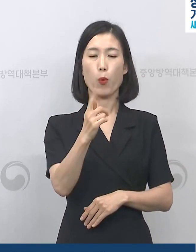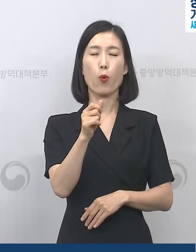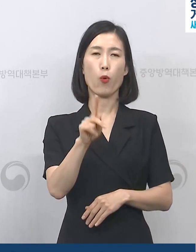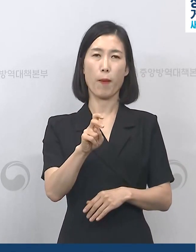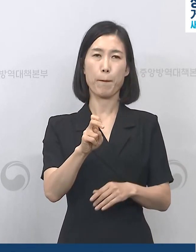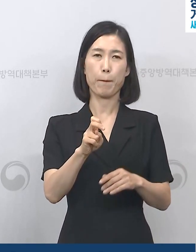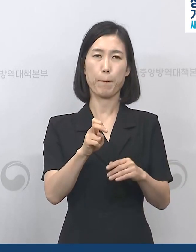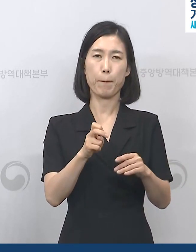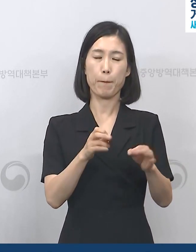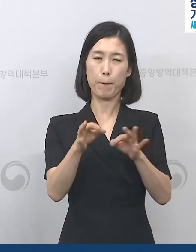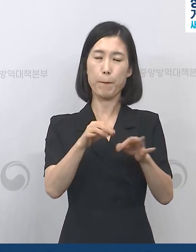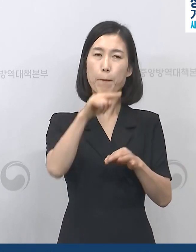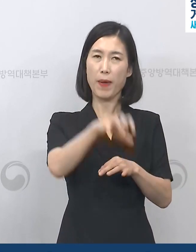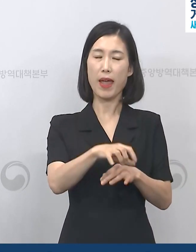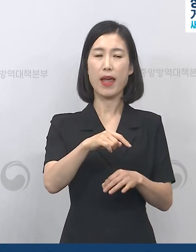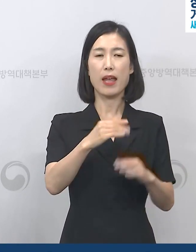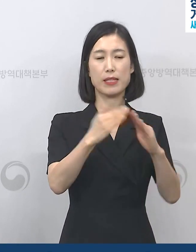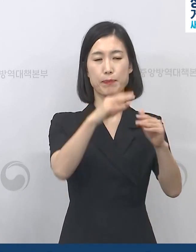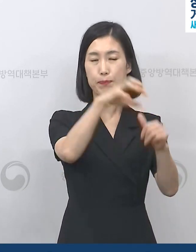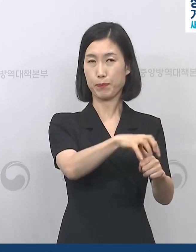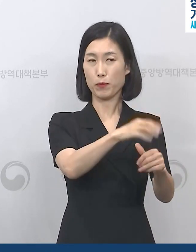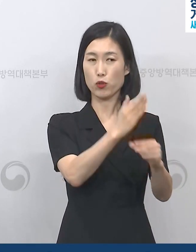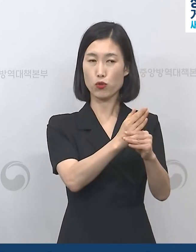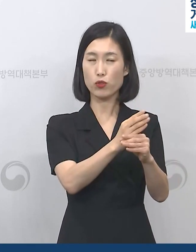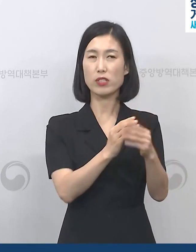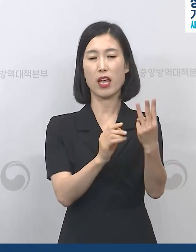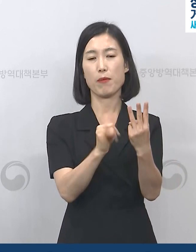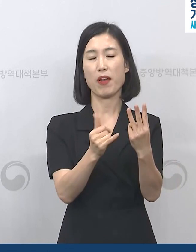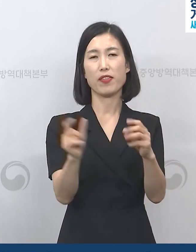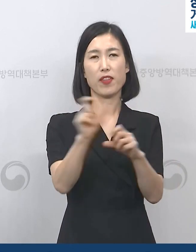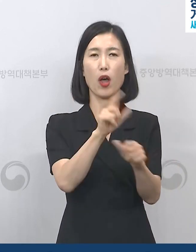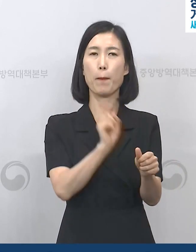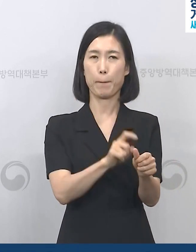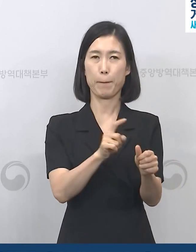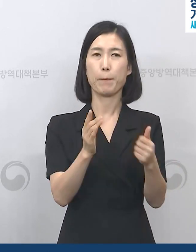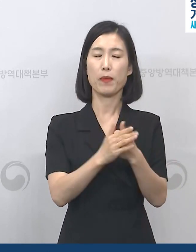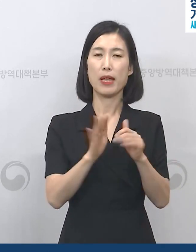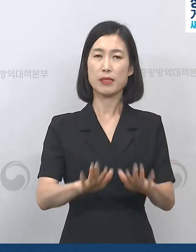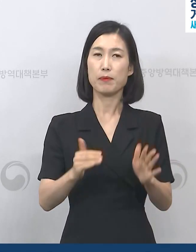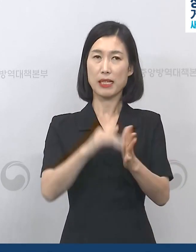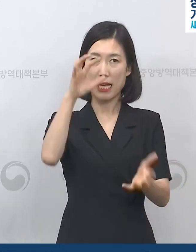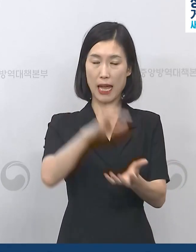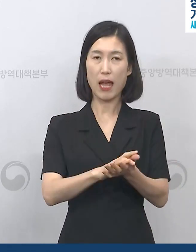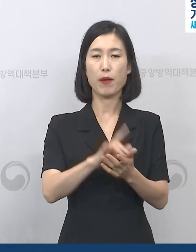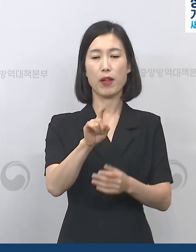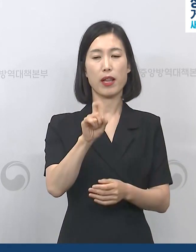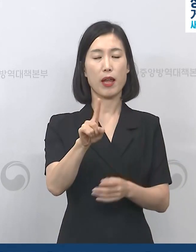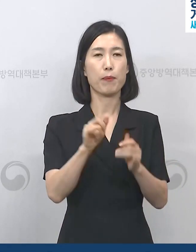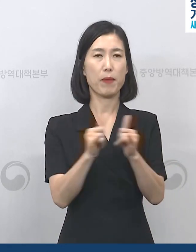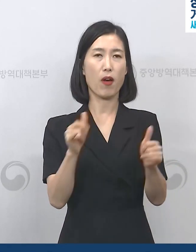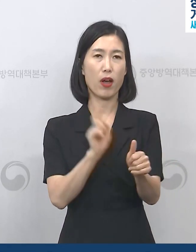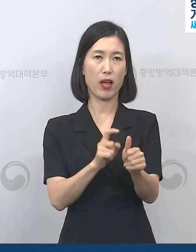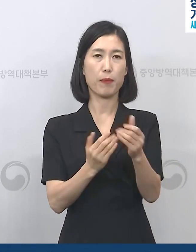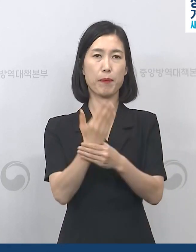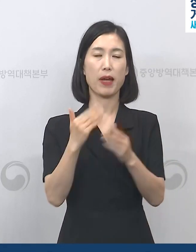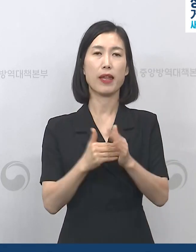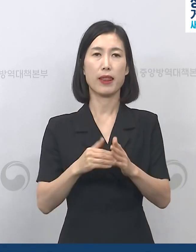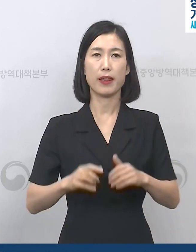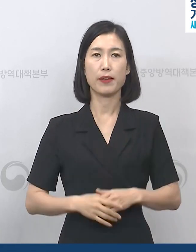TM보험 대리점에서 자가 격리 중이던 3명이 추가로 확진되어 현재까지 총 11명의